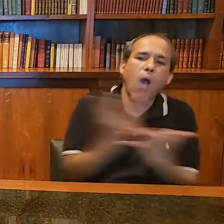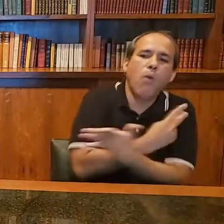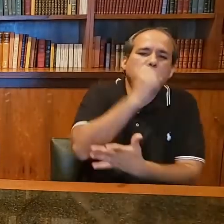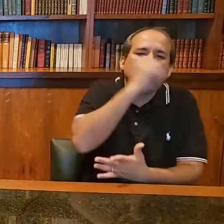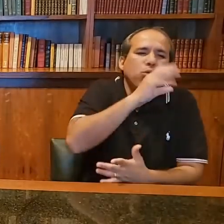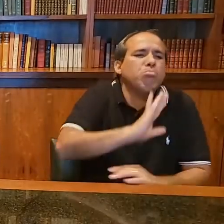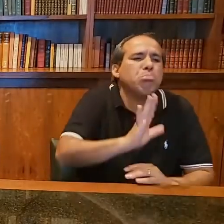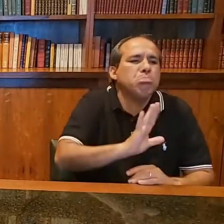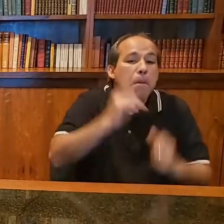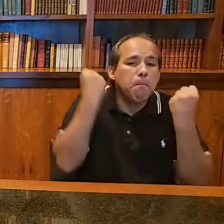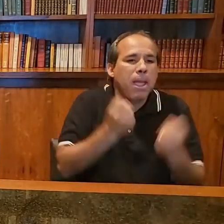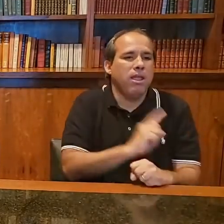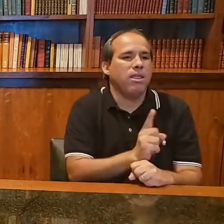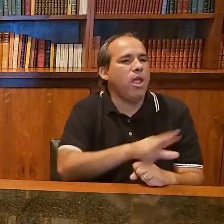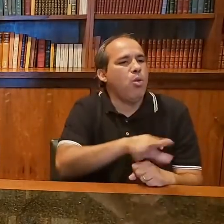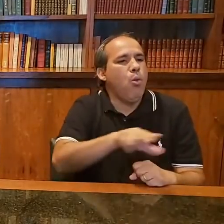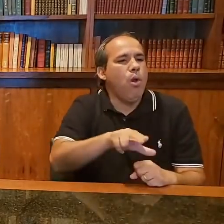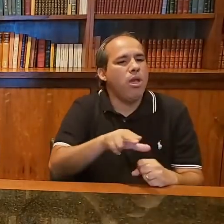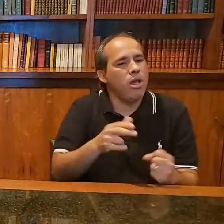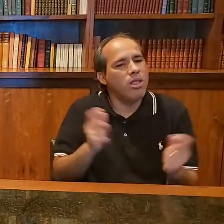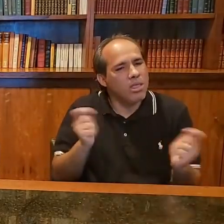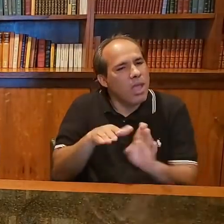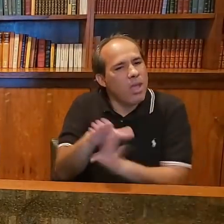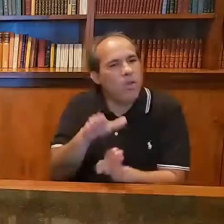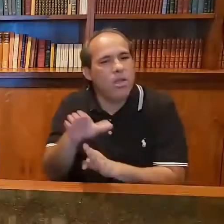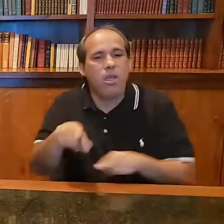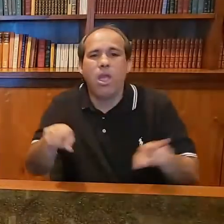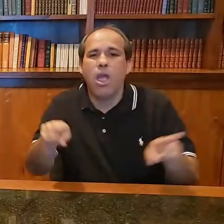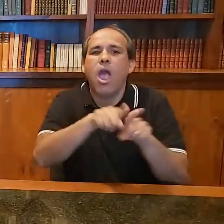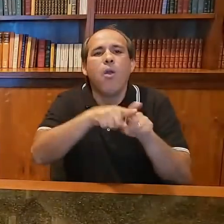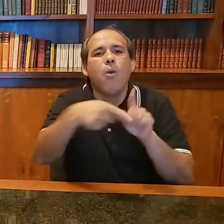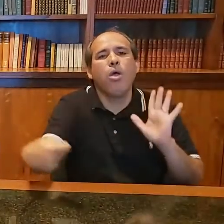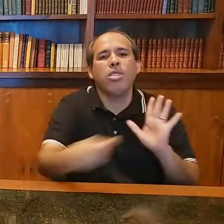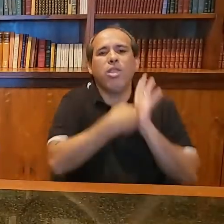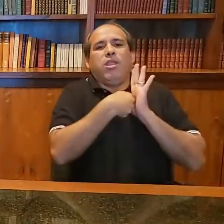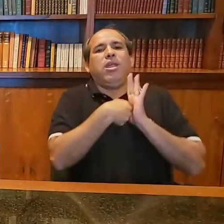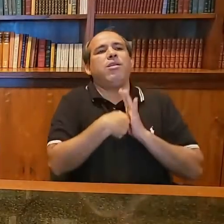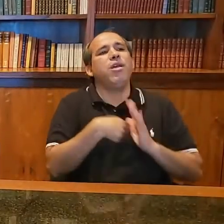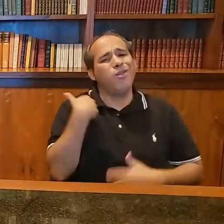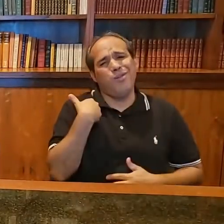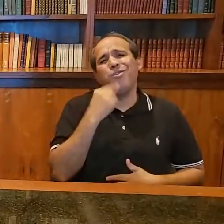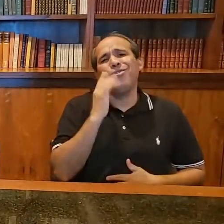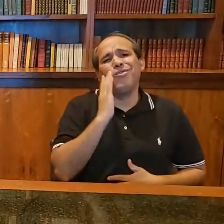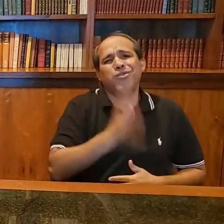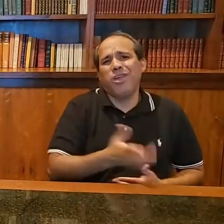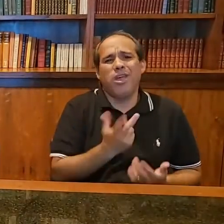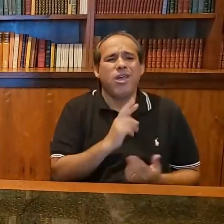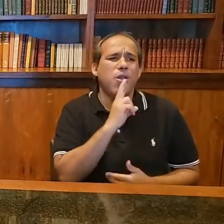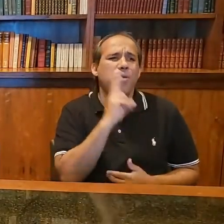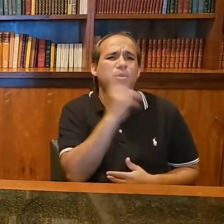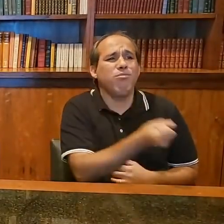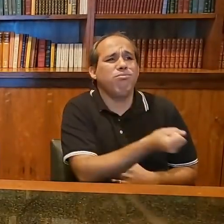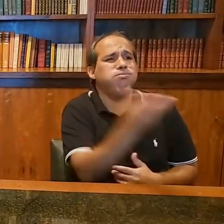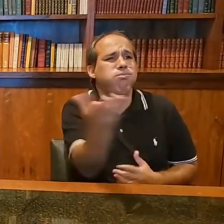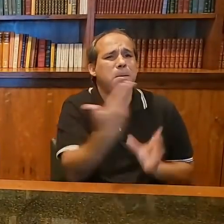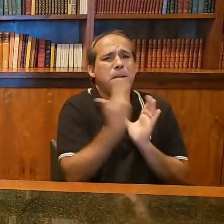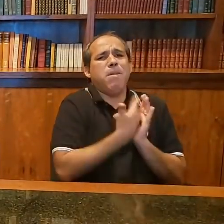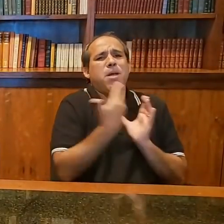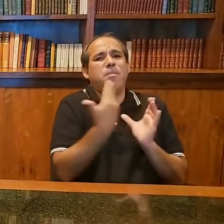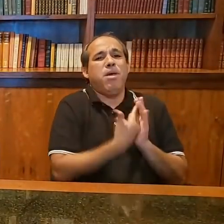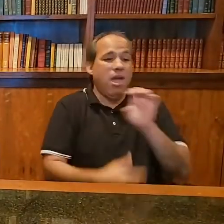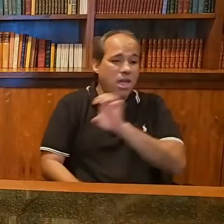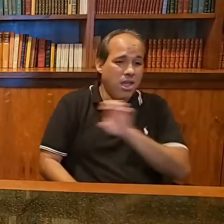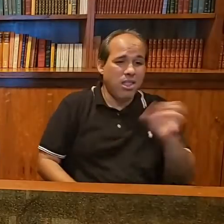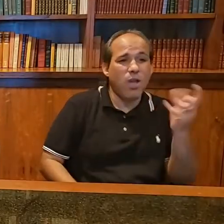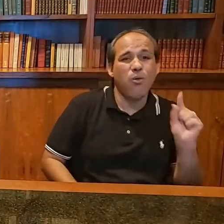É a mesma coisa quando você é denunciado. Por exemplo, pessoal, eu já fui respondi dezenas de processos. O que a esquerda quer?